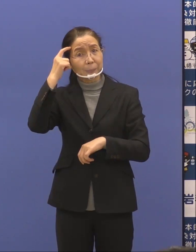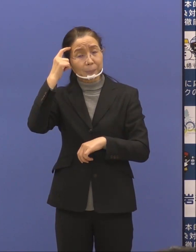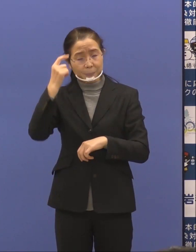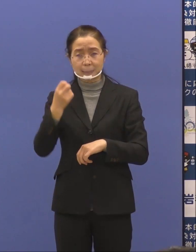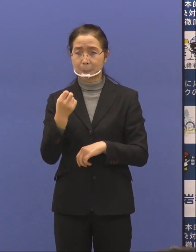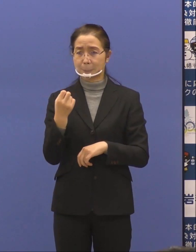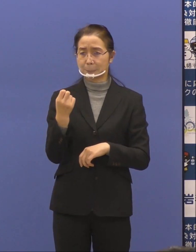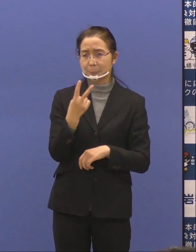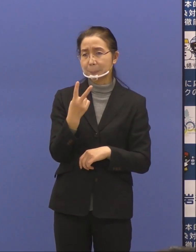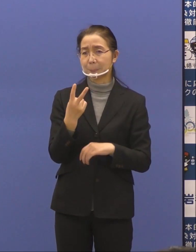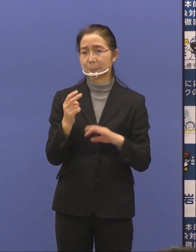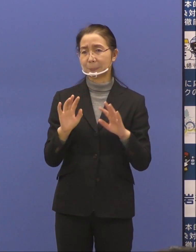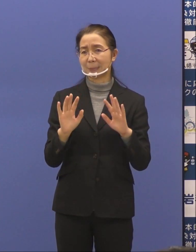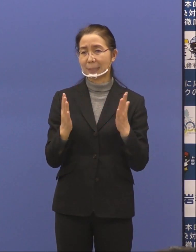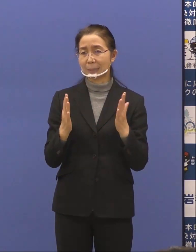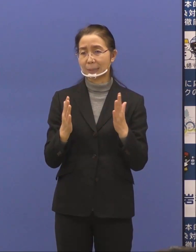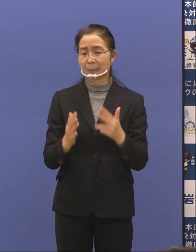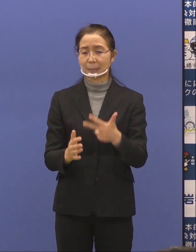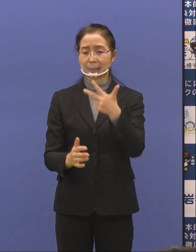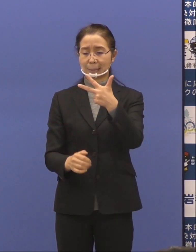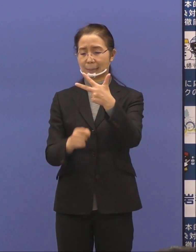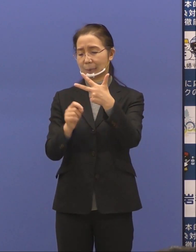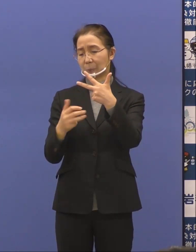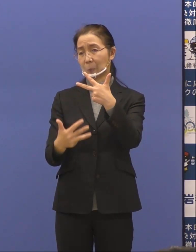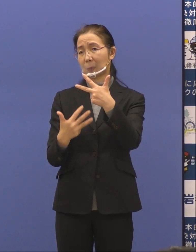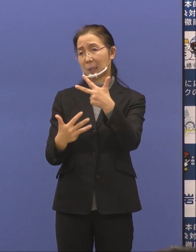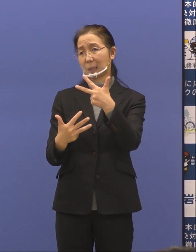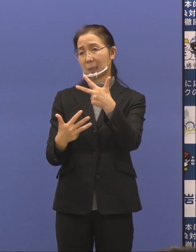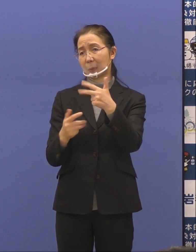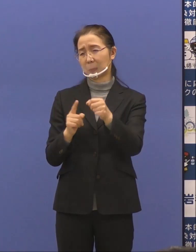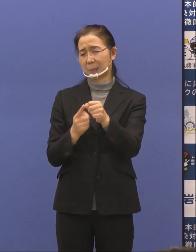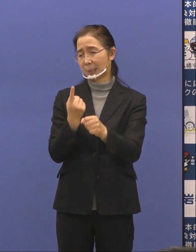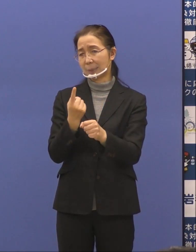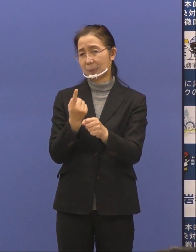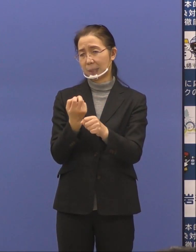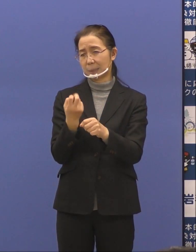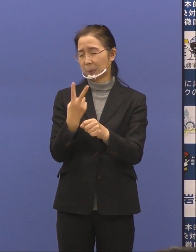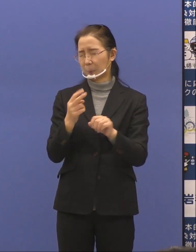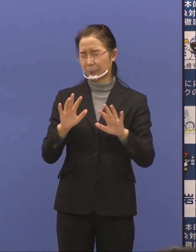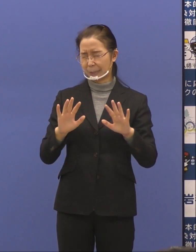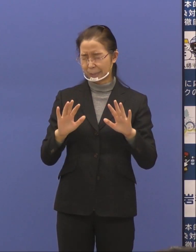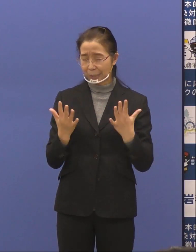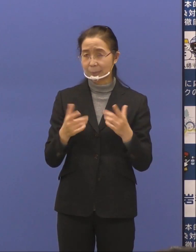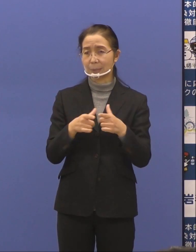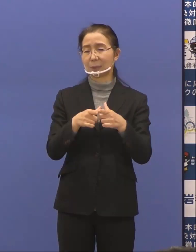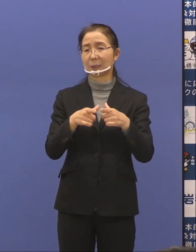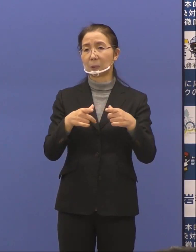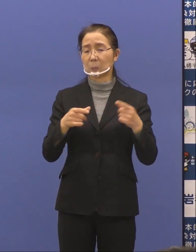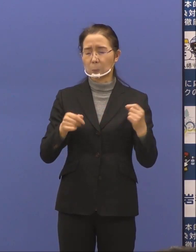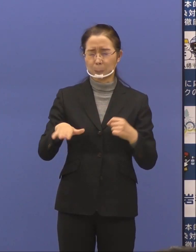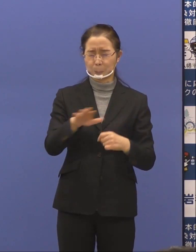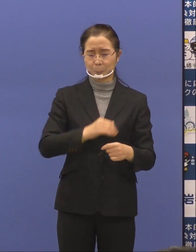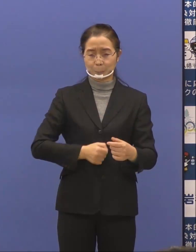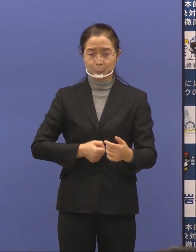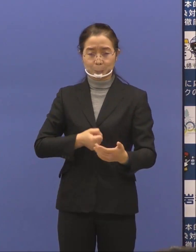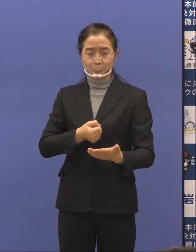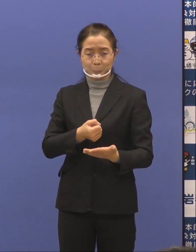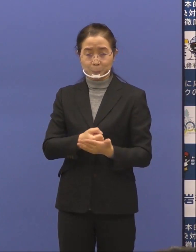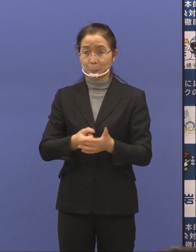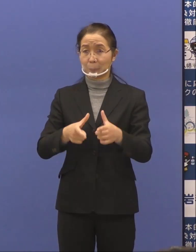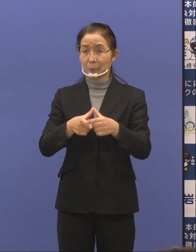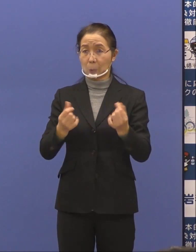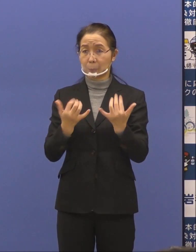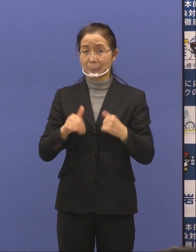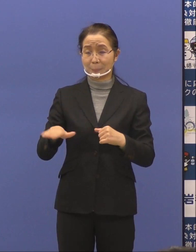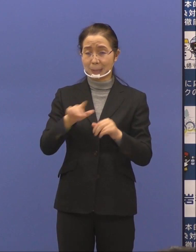二度と7月8日の事件のようなことが起きない日本にするっていう覚悟を国民に示す